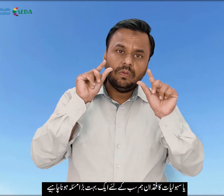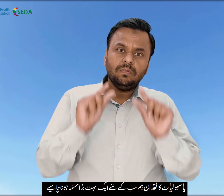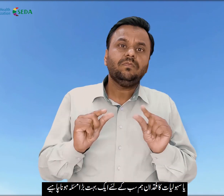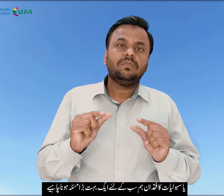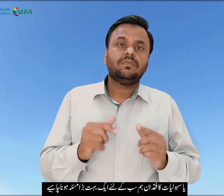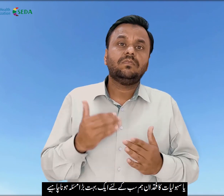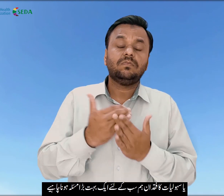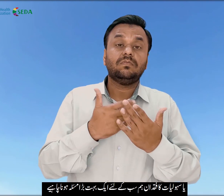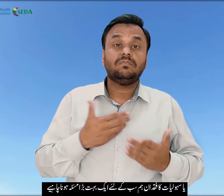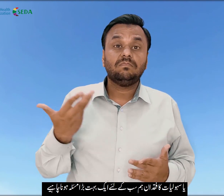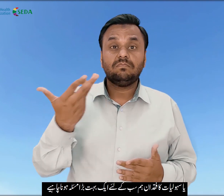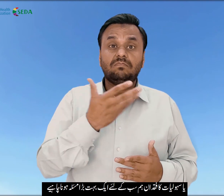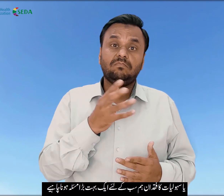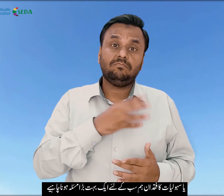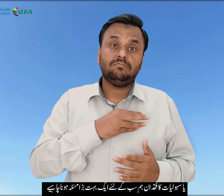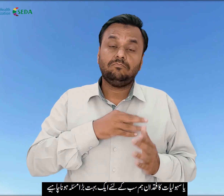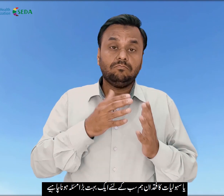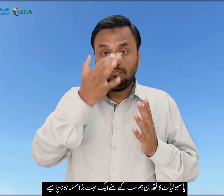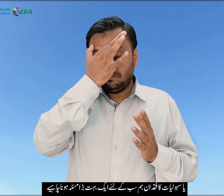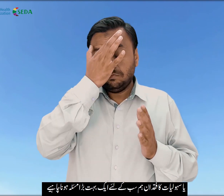لیے ایک بہت بڑا مسئلہ ہونا چاہیے۔